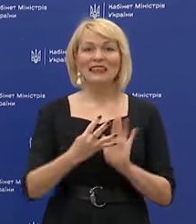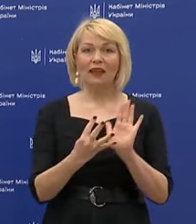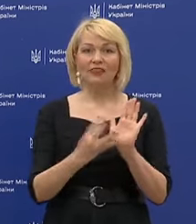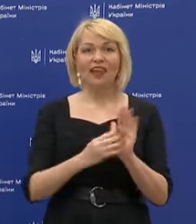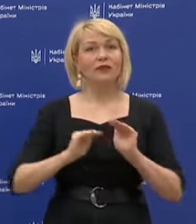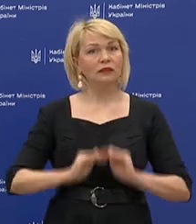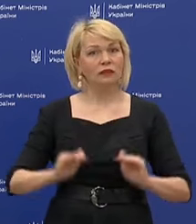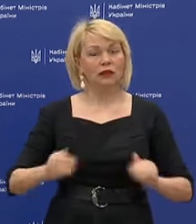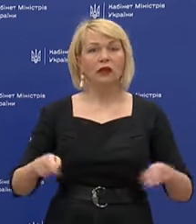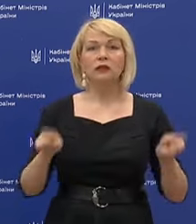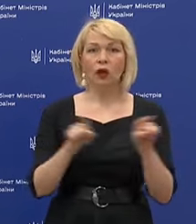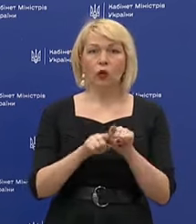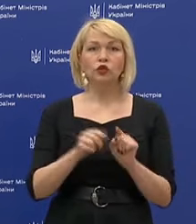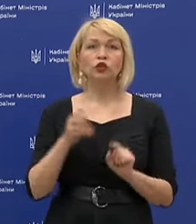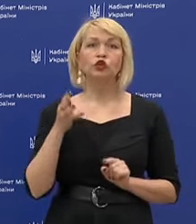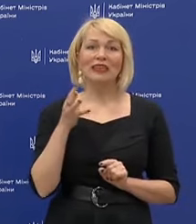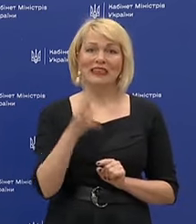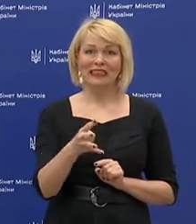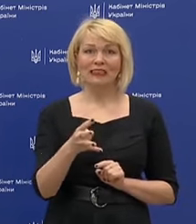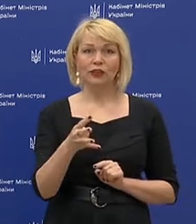1859 дітей, а також